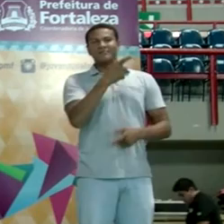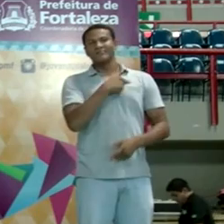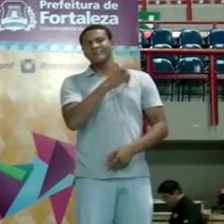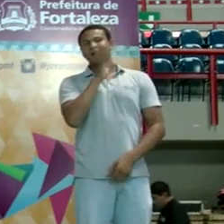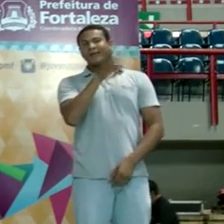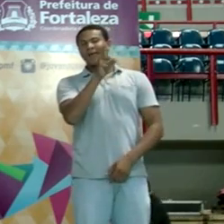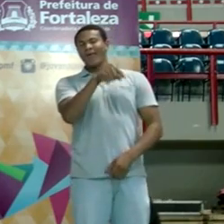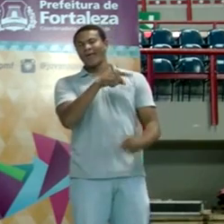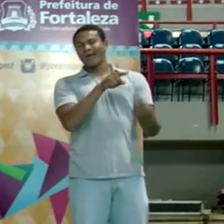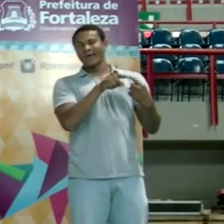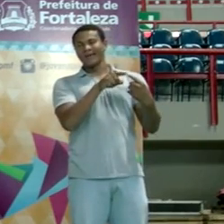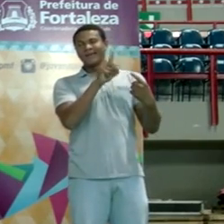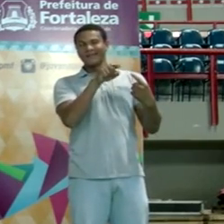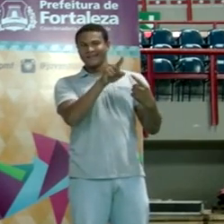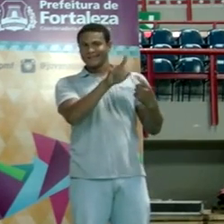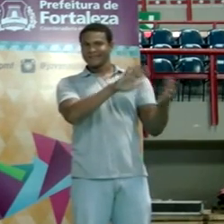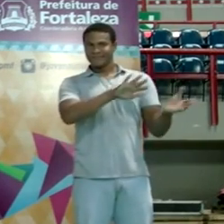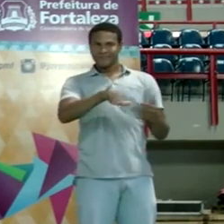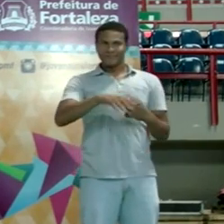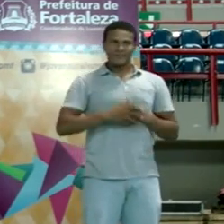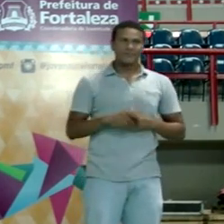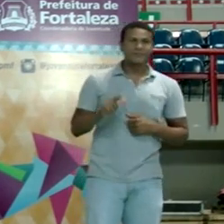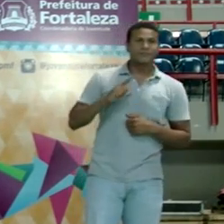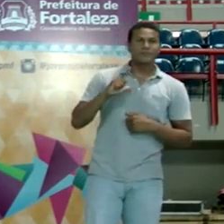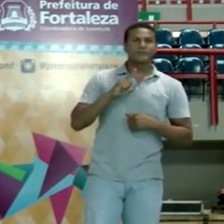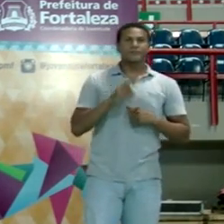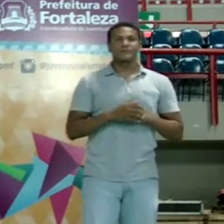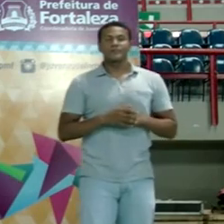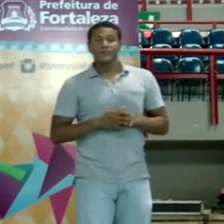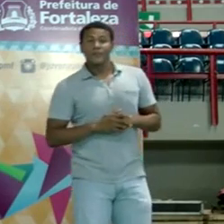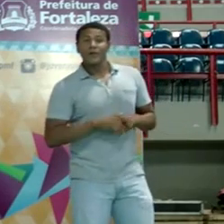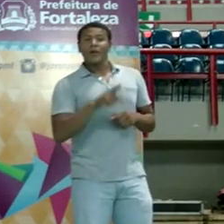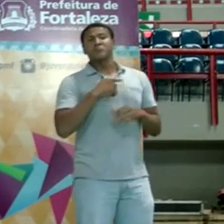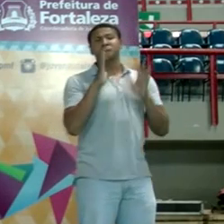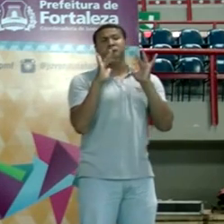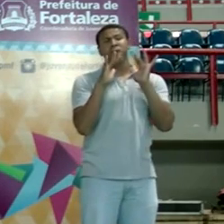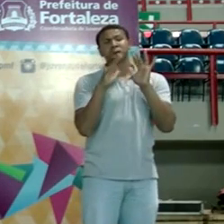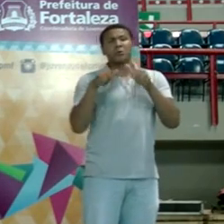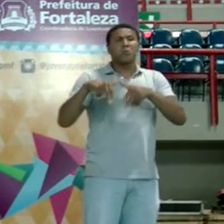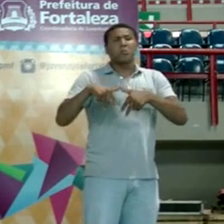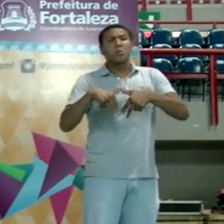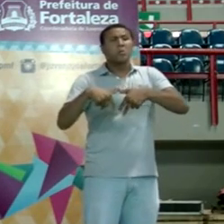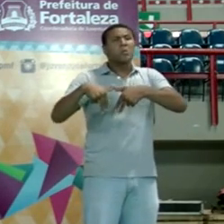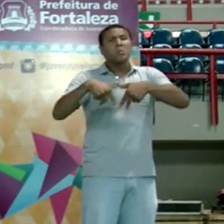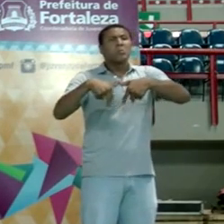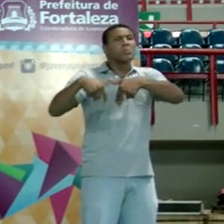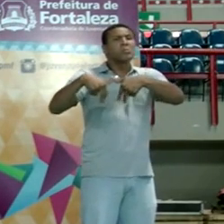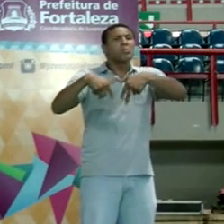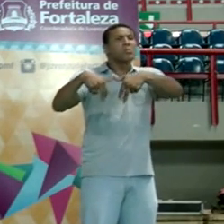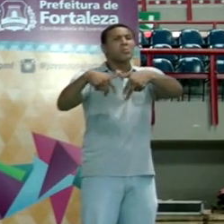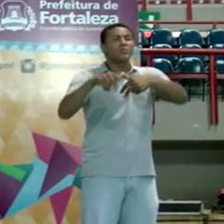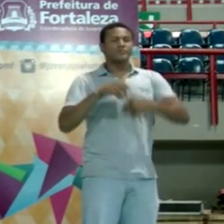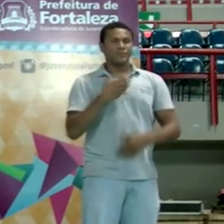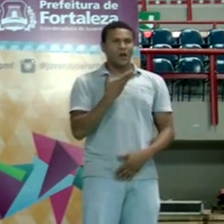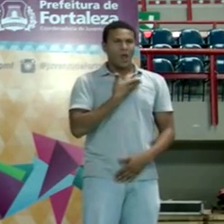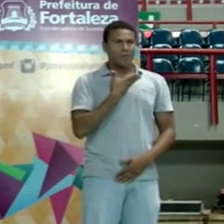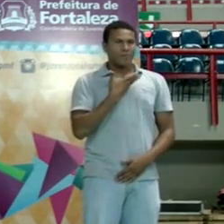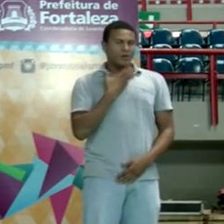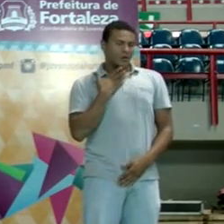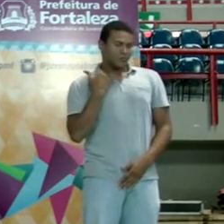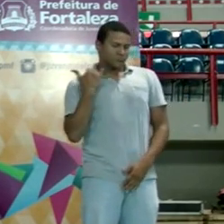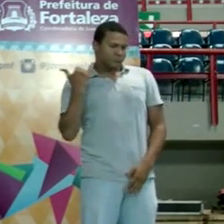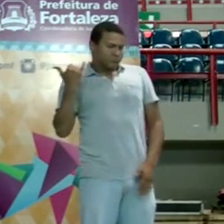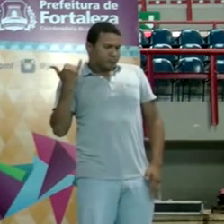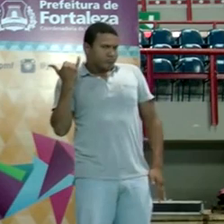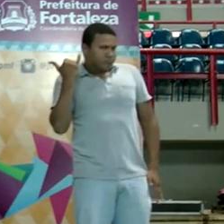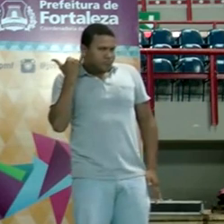entregou. Mas vamos lá, dessa forma então, você está andando com seu namorado, aí uma amiga sua diz assim, ó, menina,